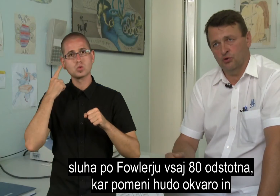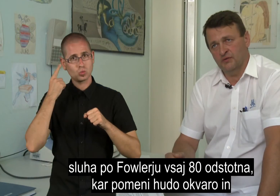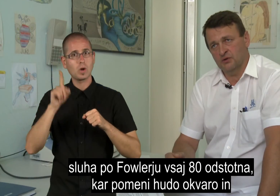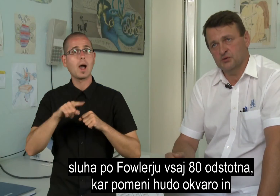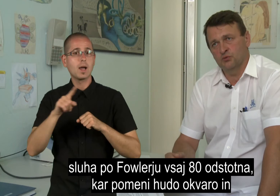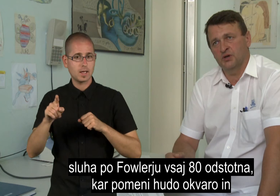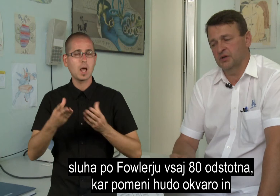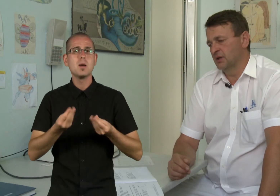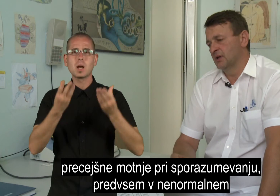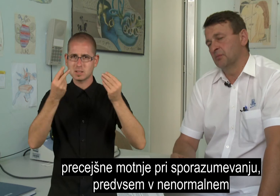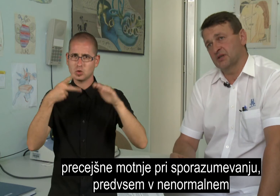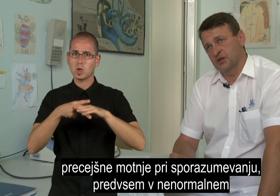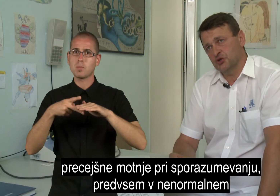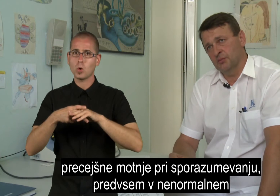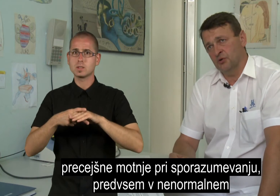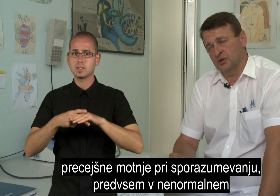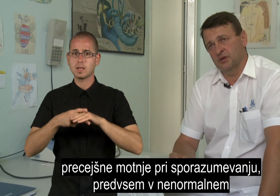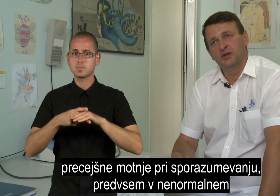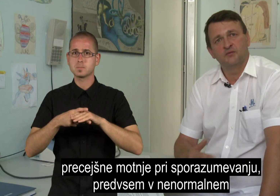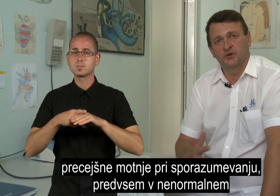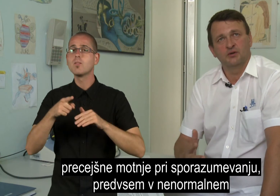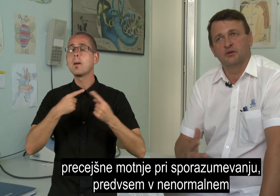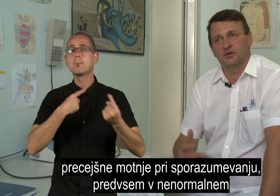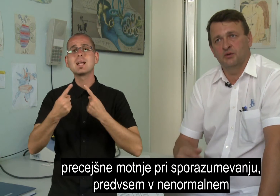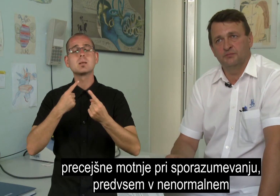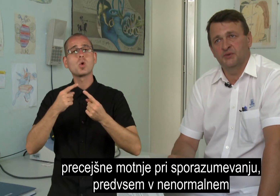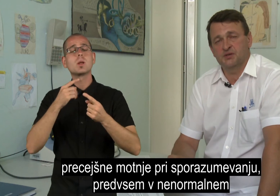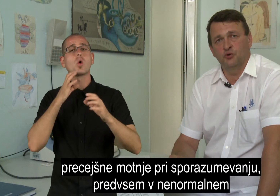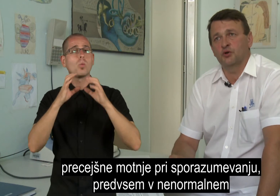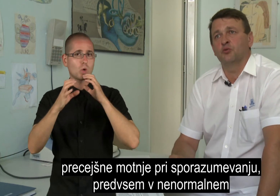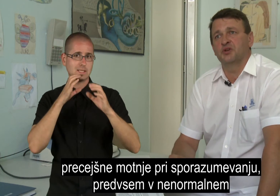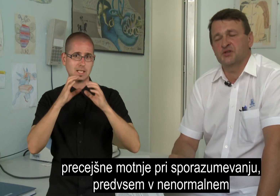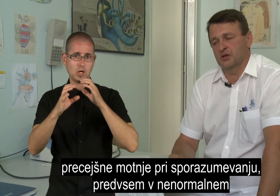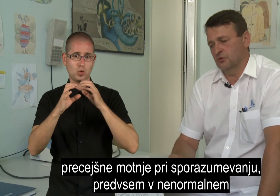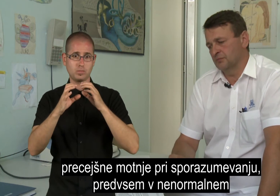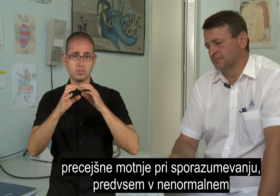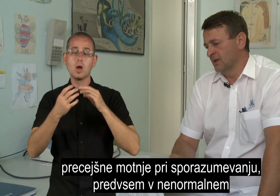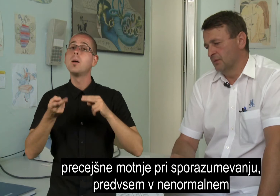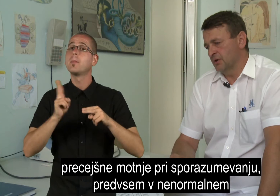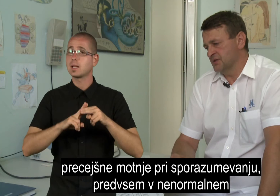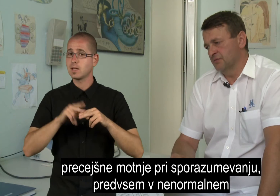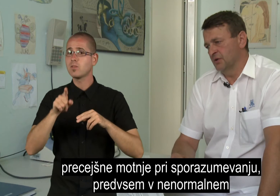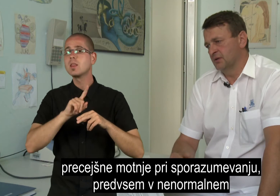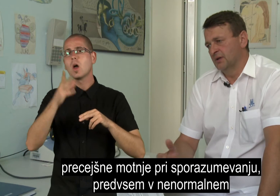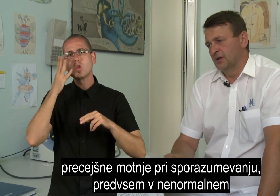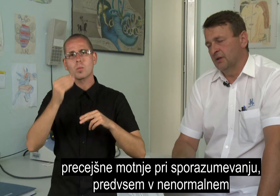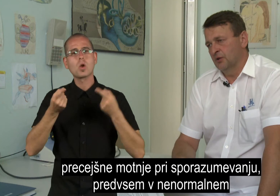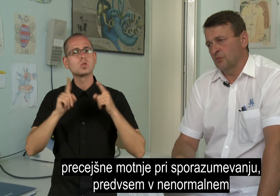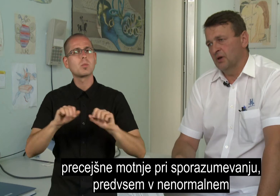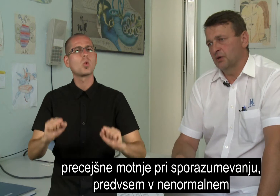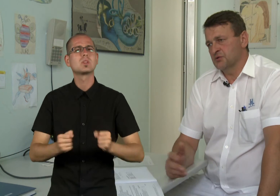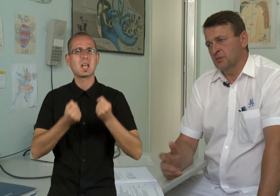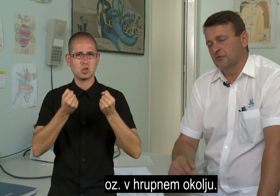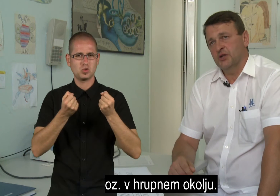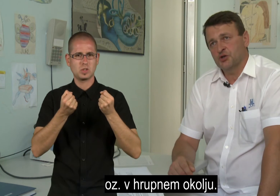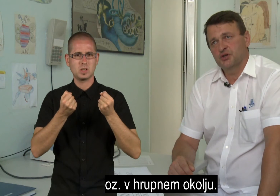hudo okvaro sluha in precejšnje motnje v medsebojnem komuniciranju, predvsem v